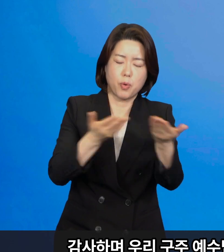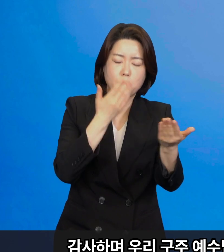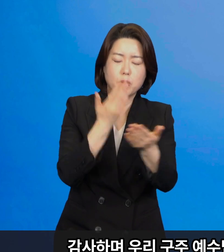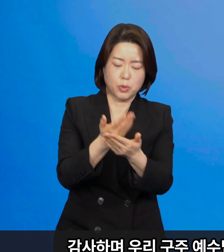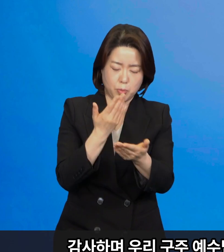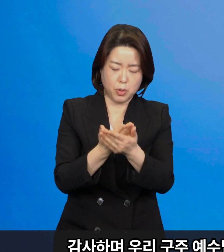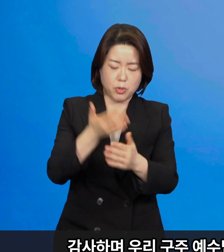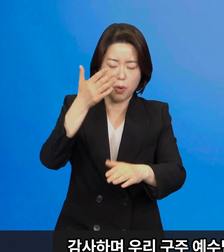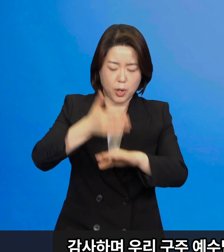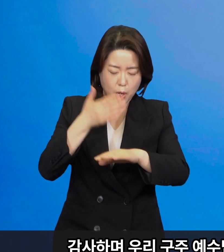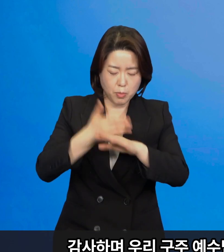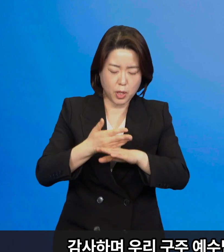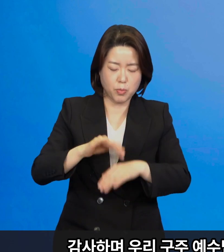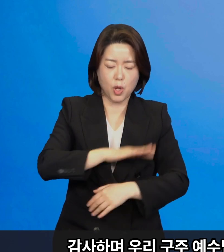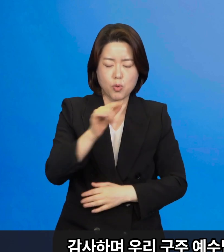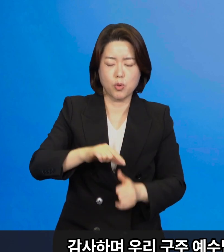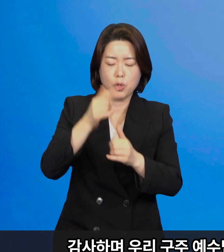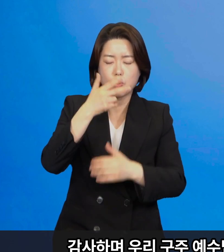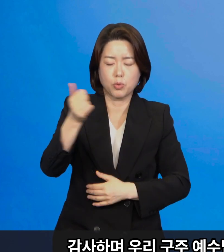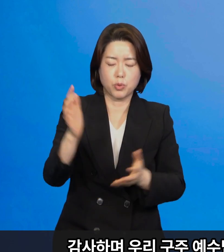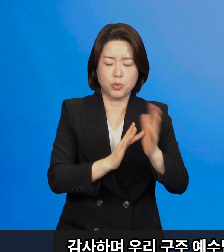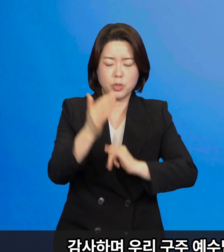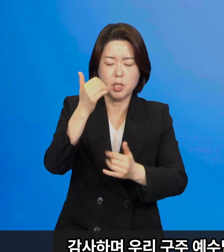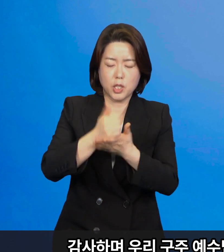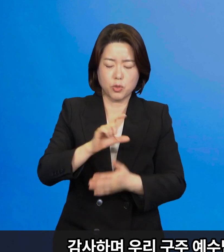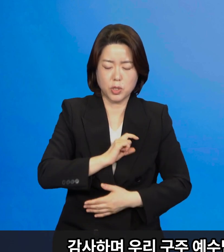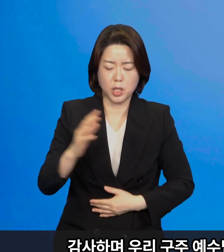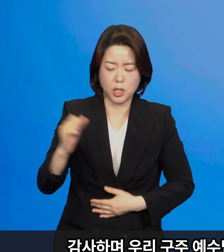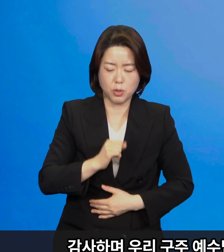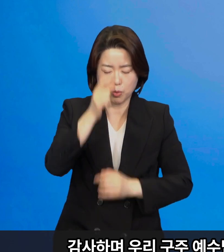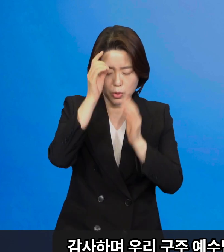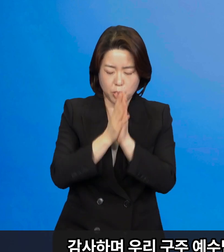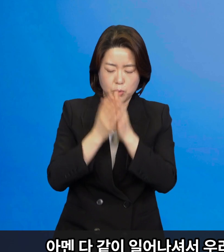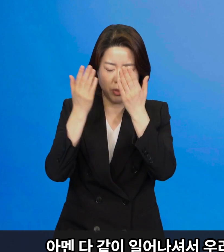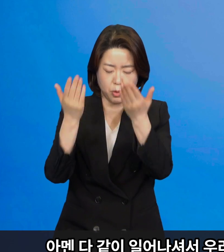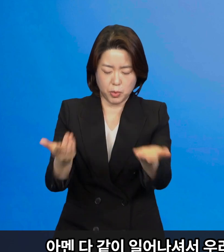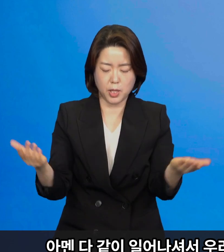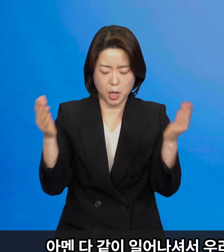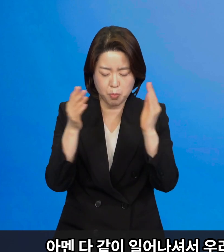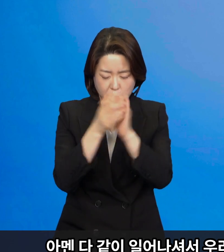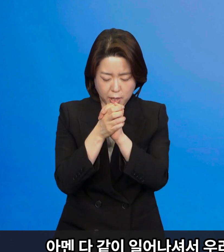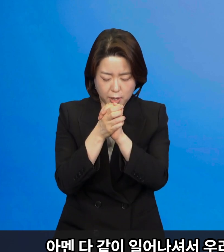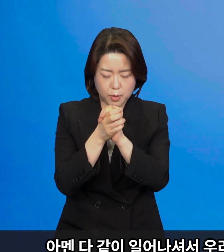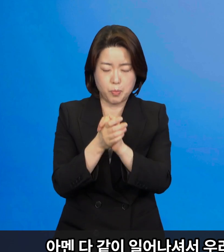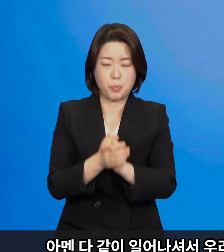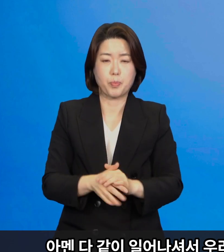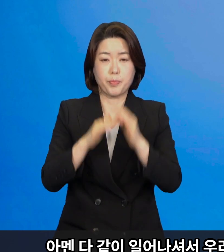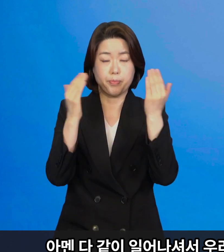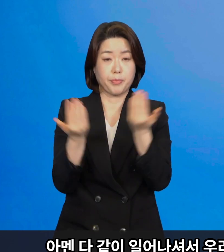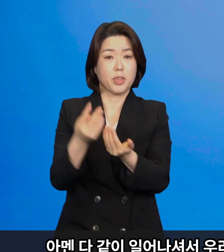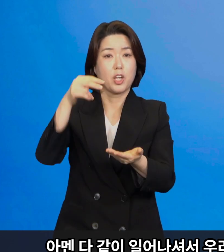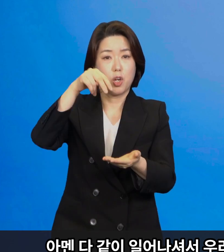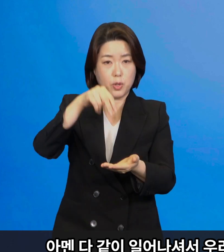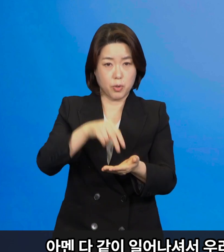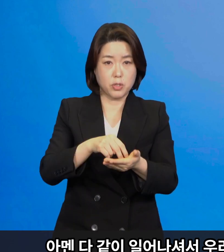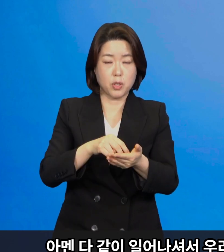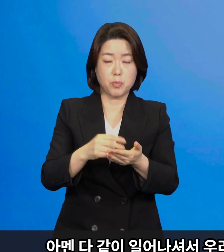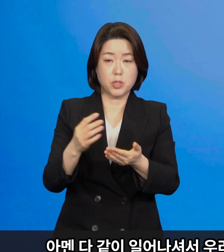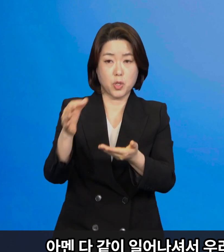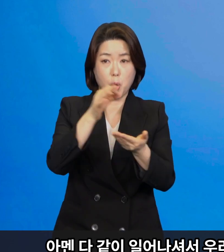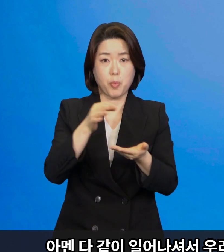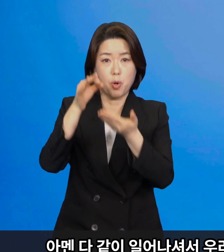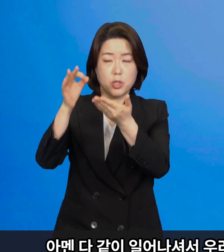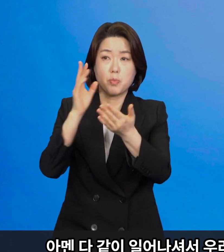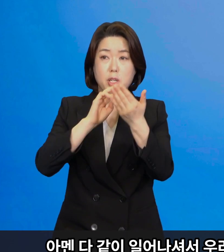주시옵소서. 감사하며 우리 구주 예수님의 이름으로 기도드립니다. 아멘. 다 같이 일어나셔서 우리 봉헌